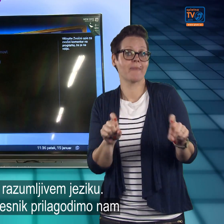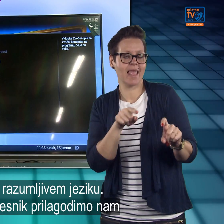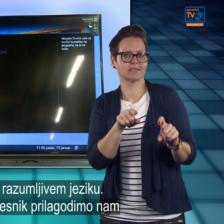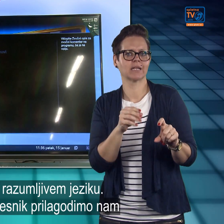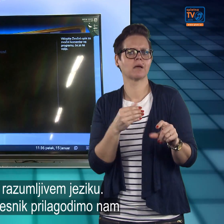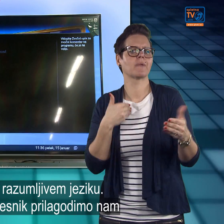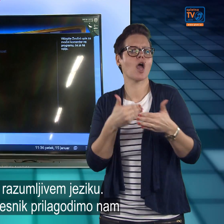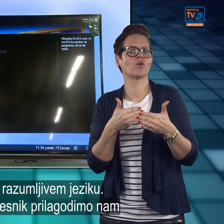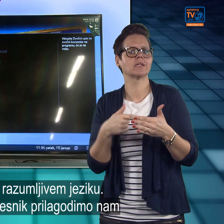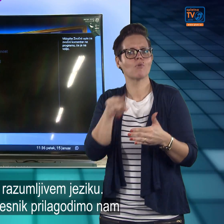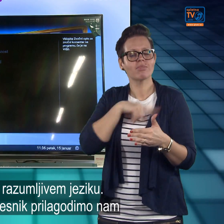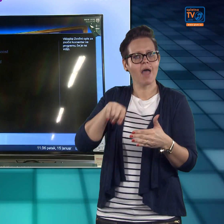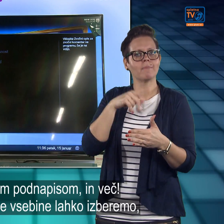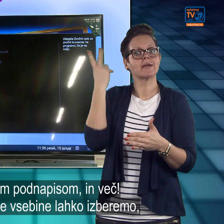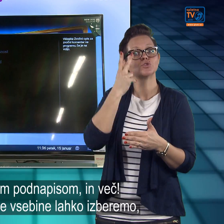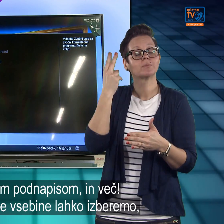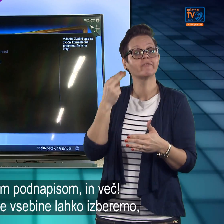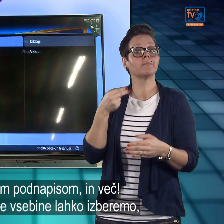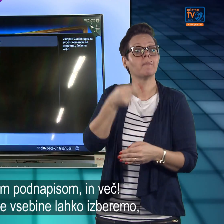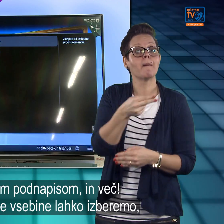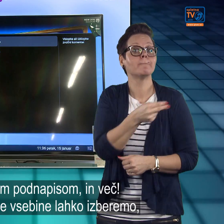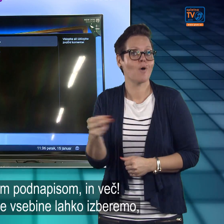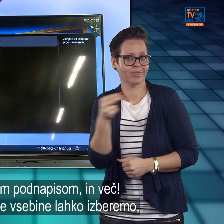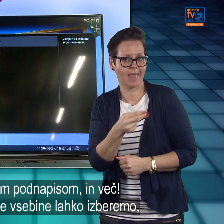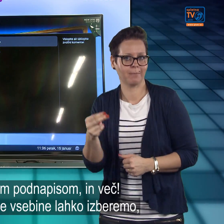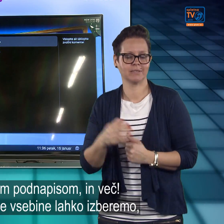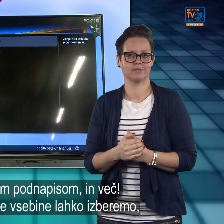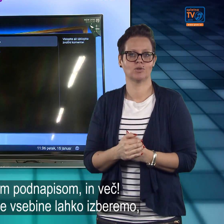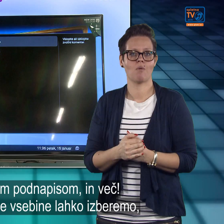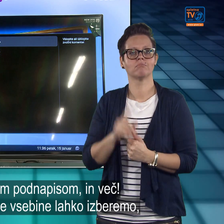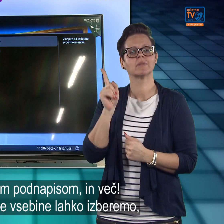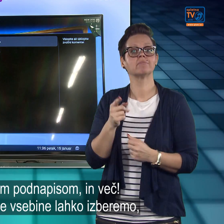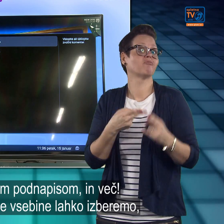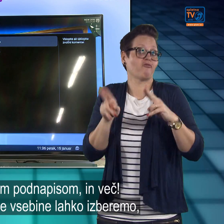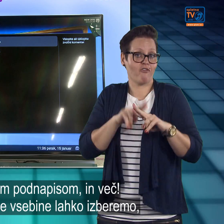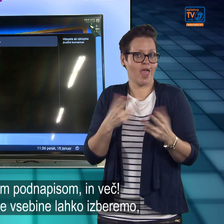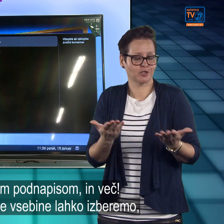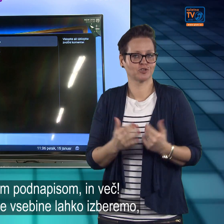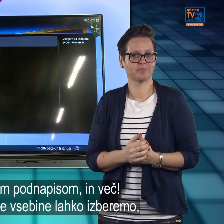Ali pa vmesnik prilagodimo nam razumljivim podnapisom in več.